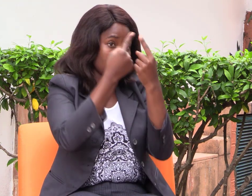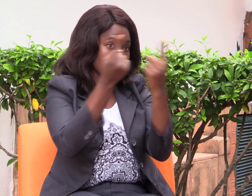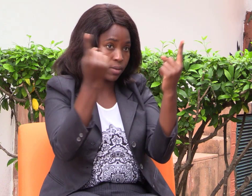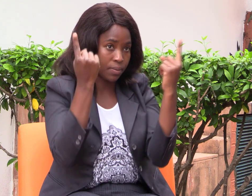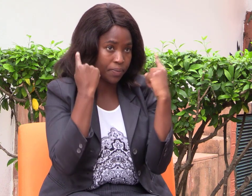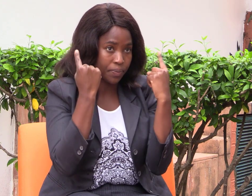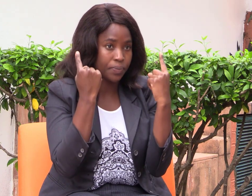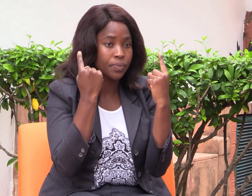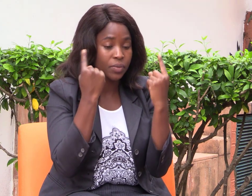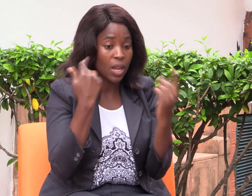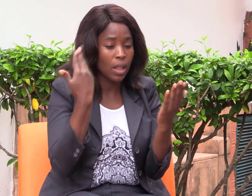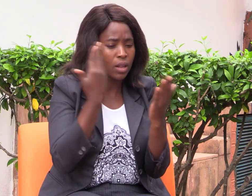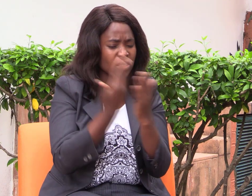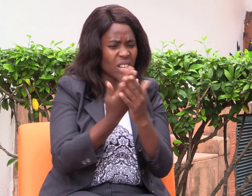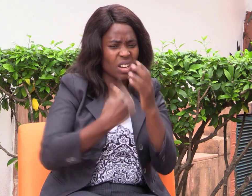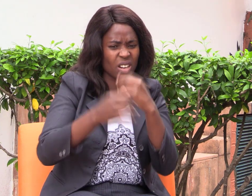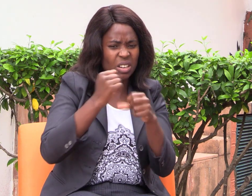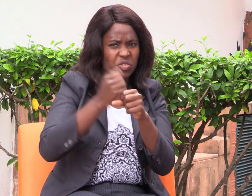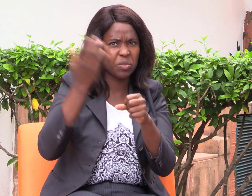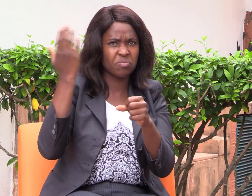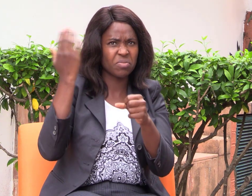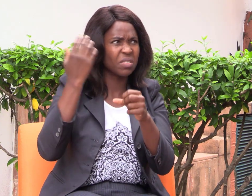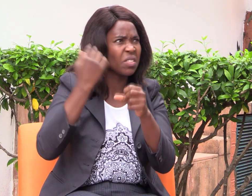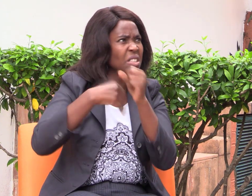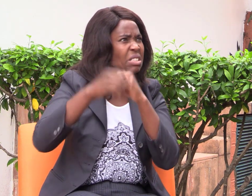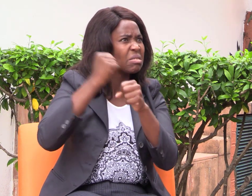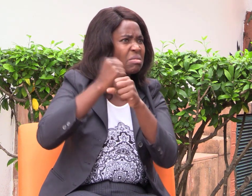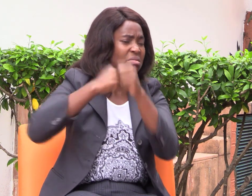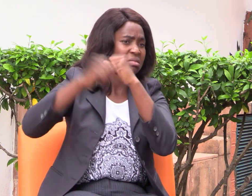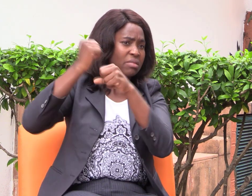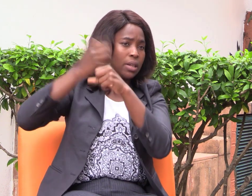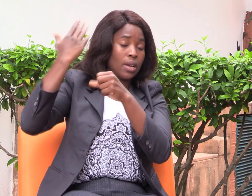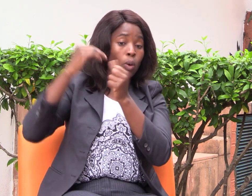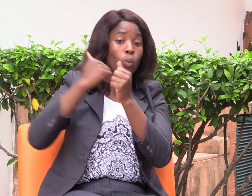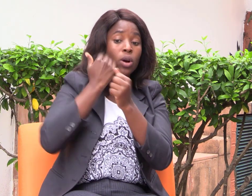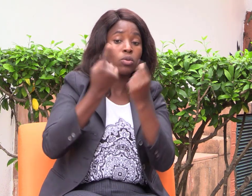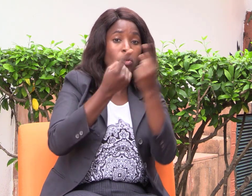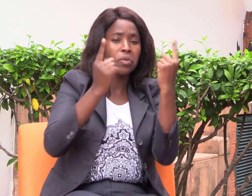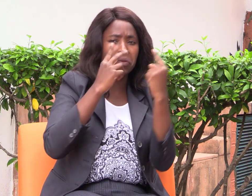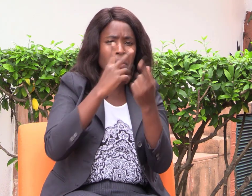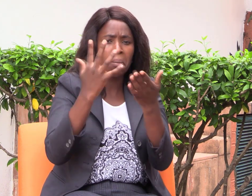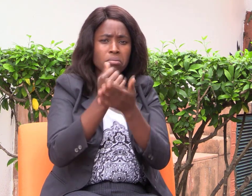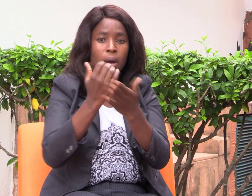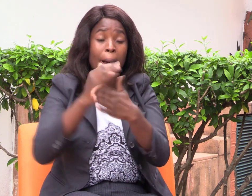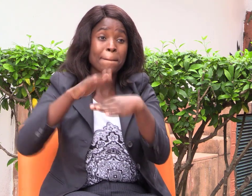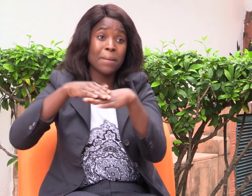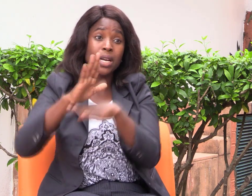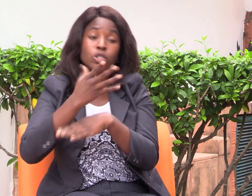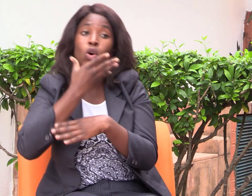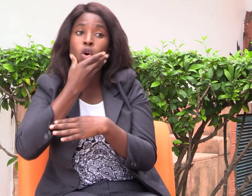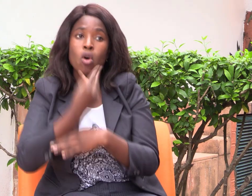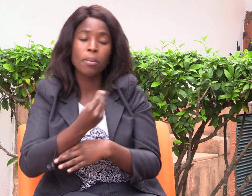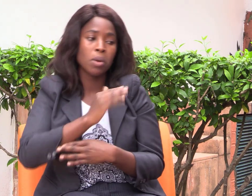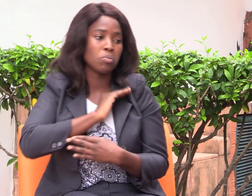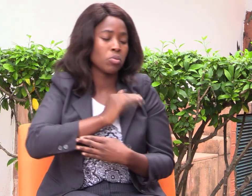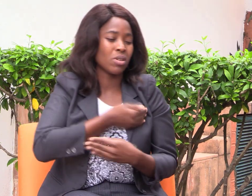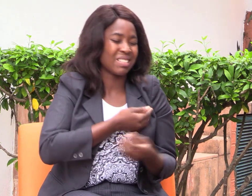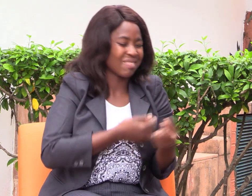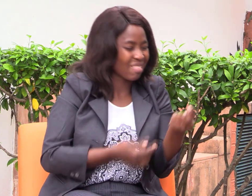são mulheres que frequentam o ensino superior, eu me recordo que há um ou dois anos